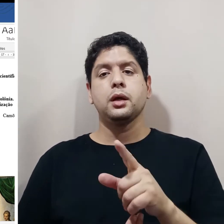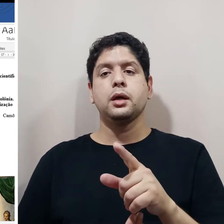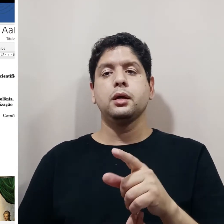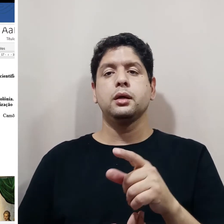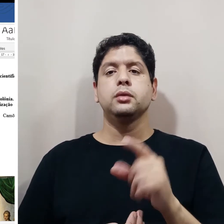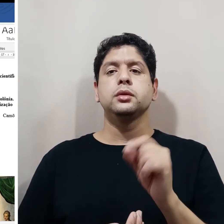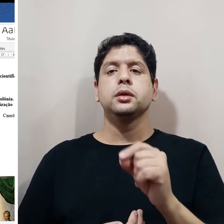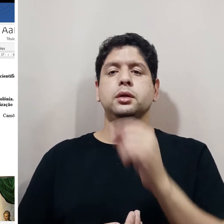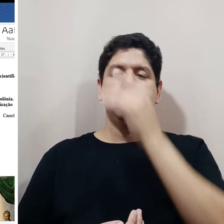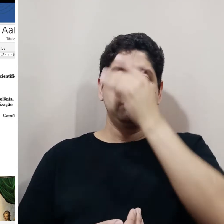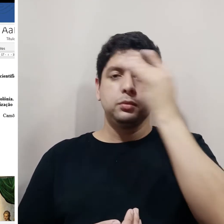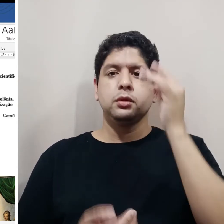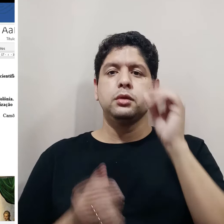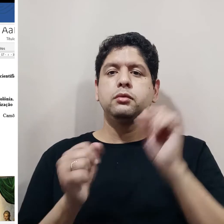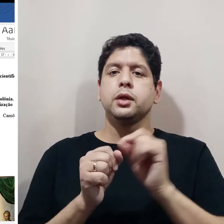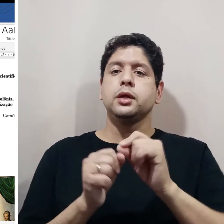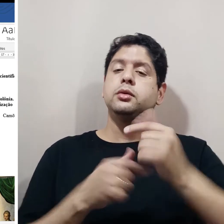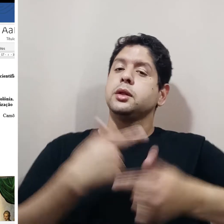mecenato